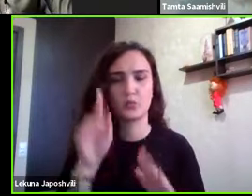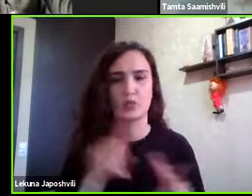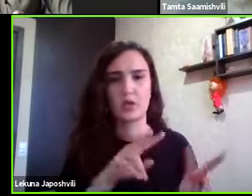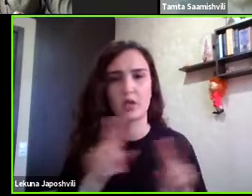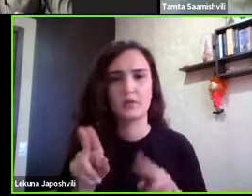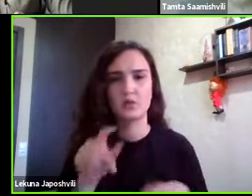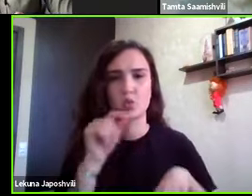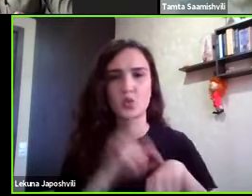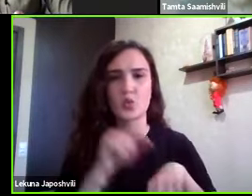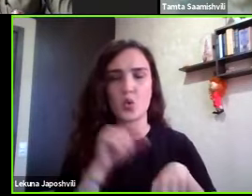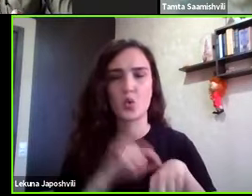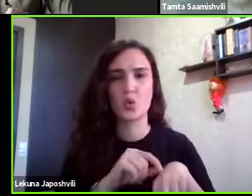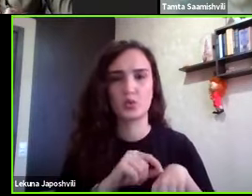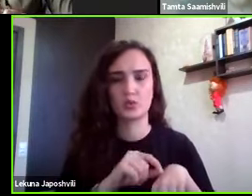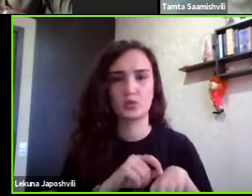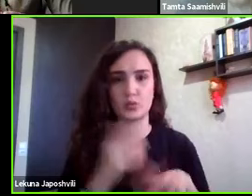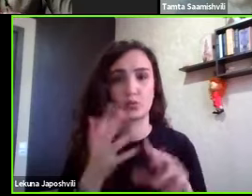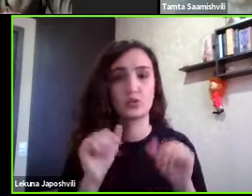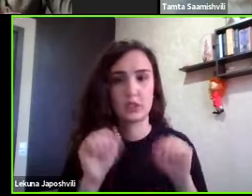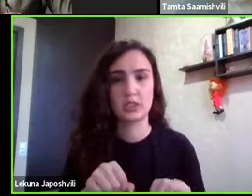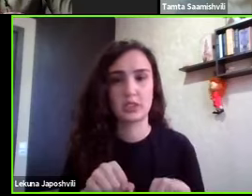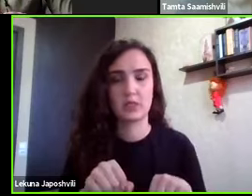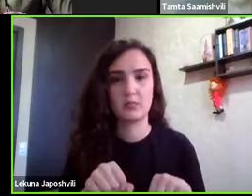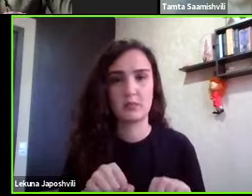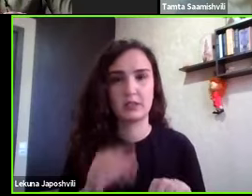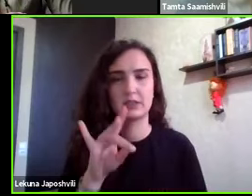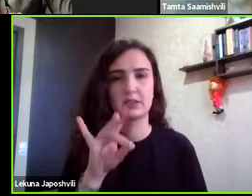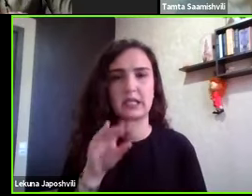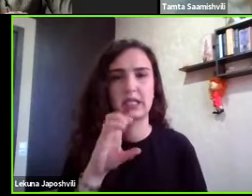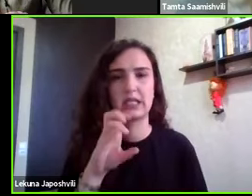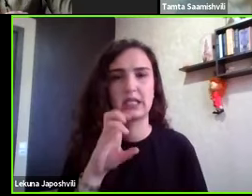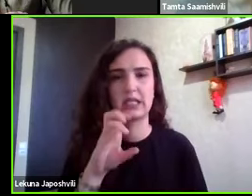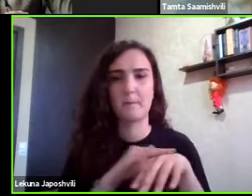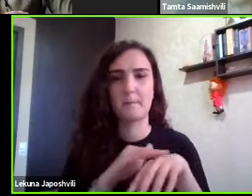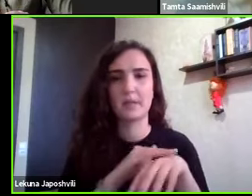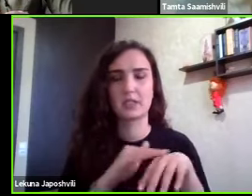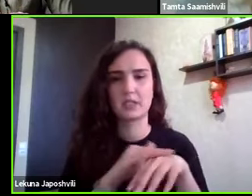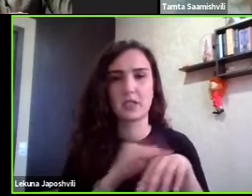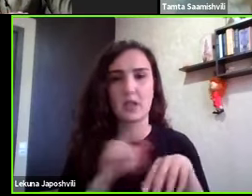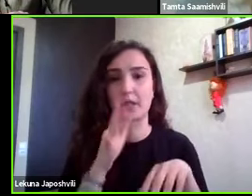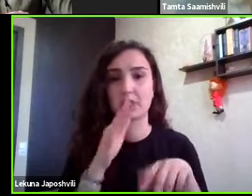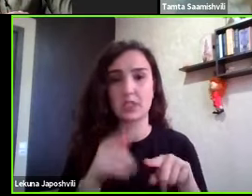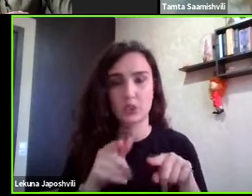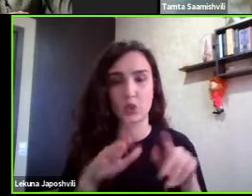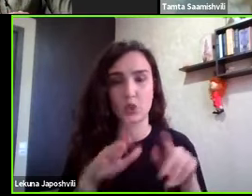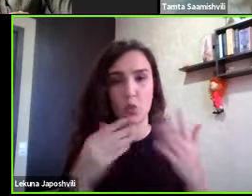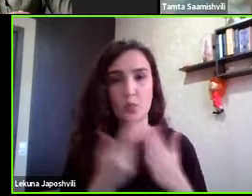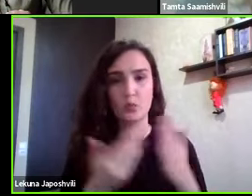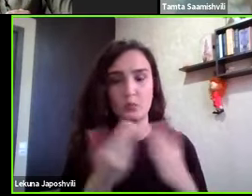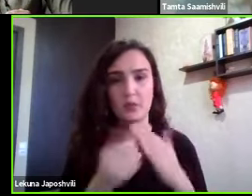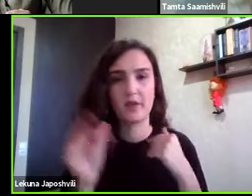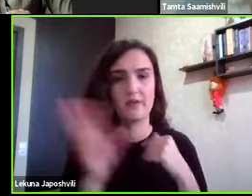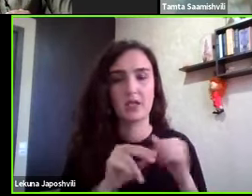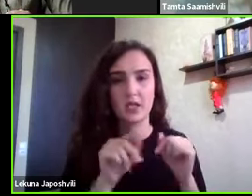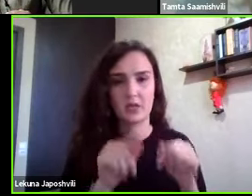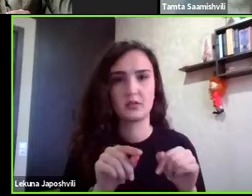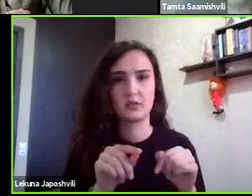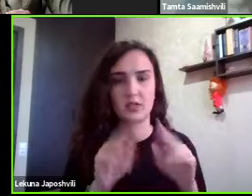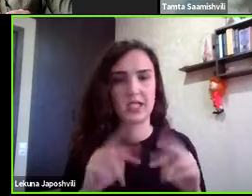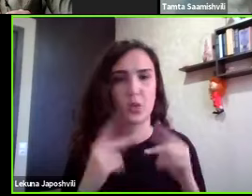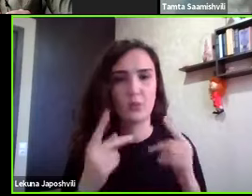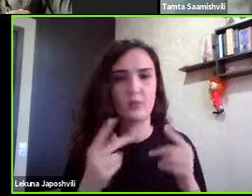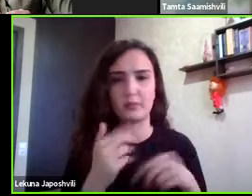კოღოს ნაკბენსო, თუ შეიძლება ტრიდერმის მაზი წავუსვა, არის ამასაკზე რეკომენდირებული, ანუ ყველგან გადაუვიდა და